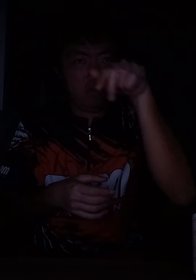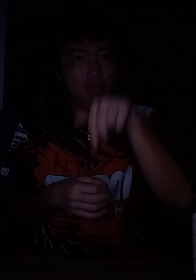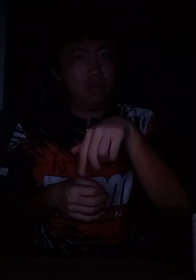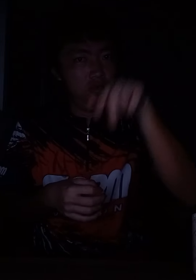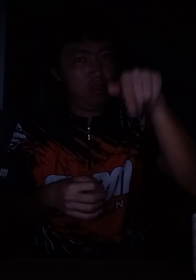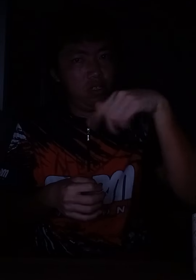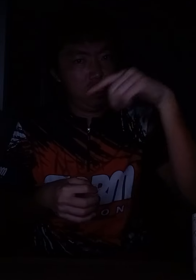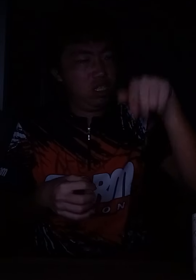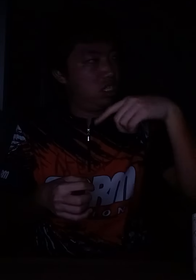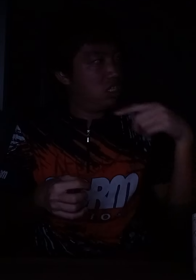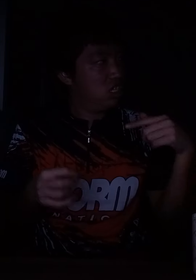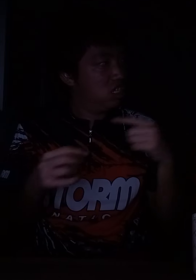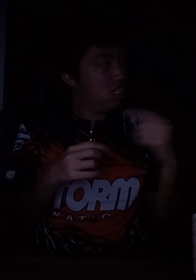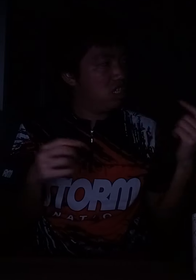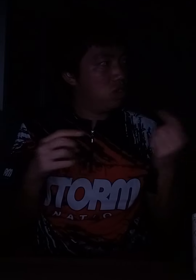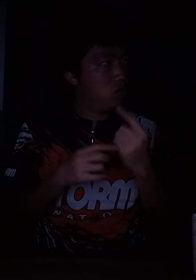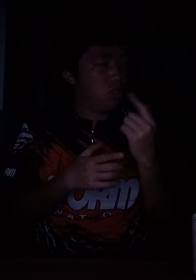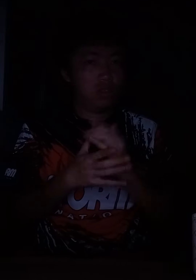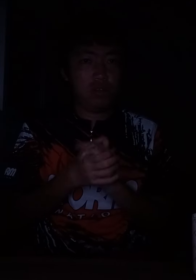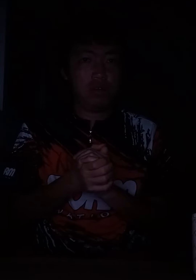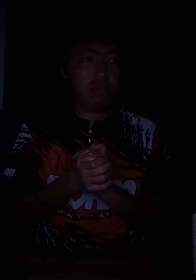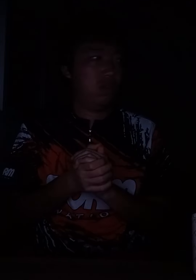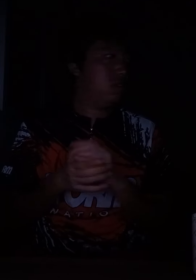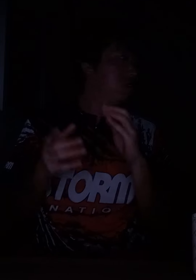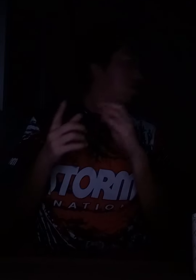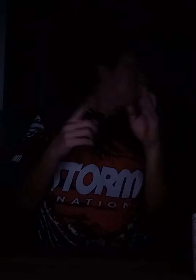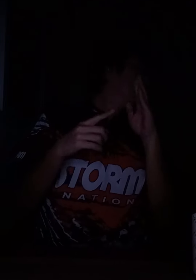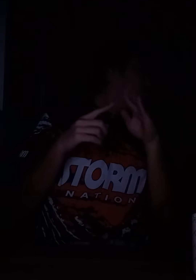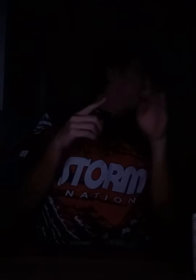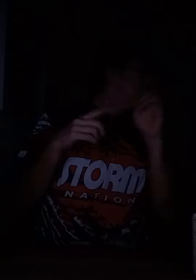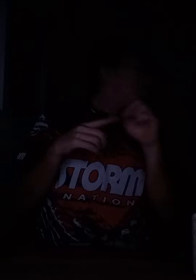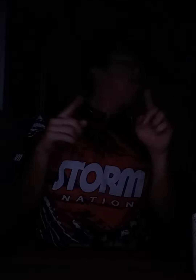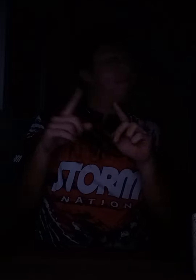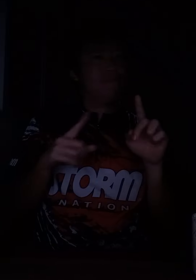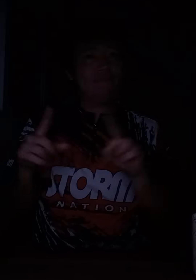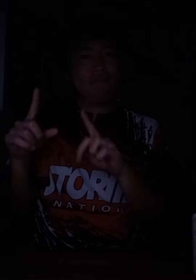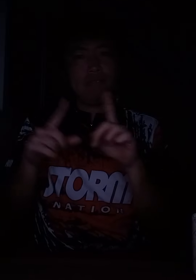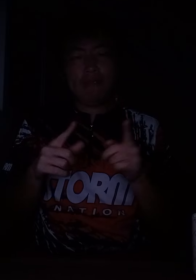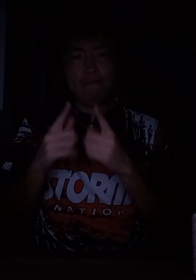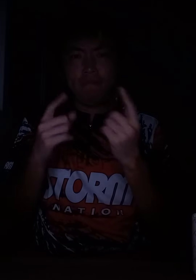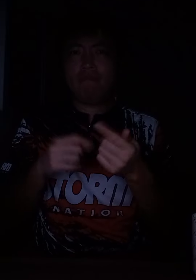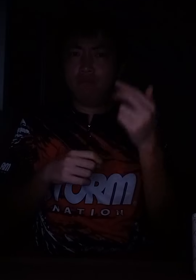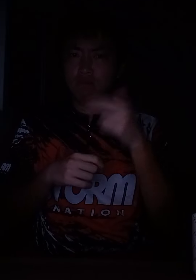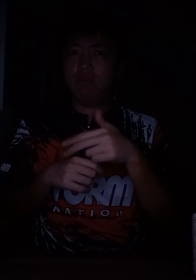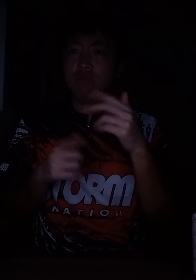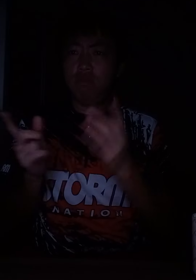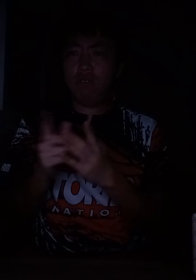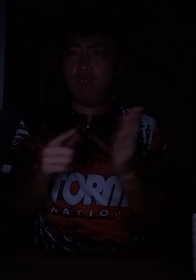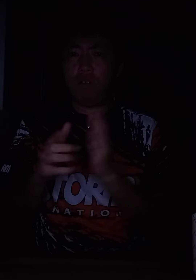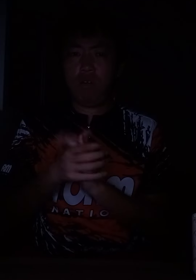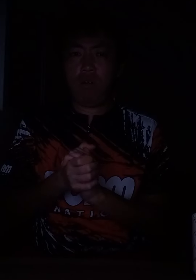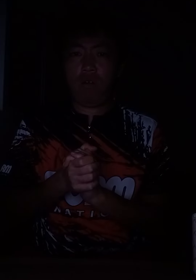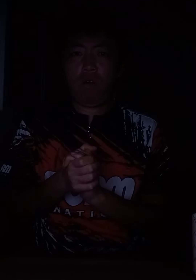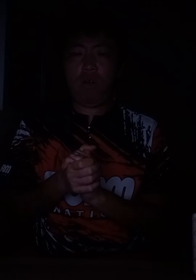지금 이 아들 외동 아들입니다. 그러면 만약에 관리가 됐다면 이 아들이 살인범으로 변하지 않죠. 그래서 다시 치료를